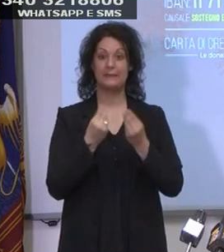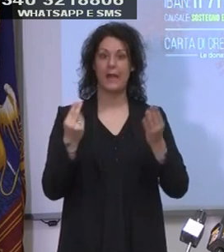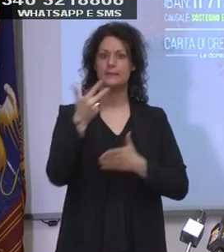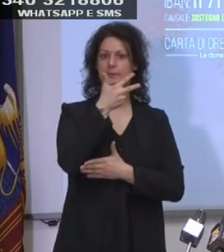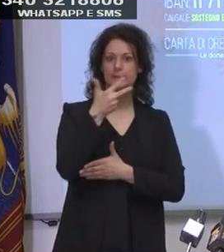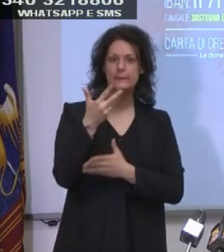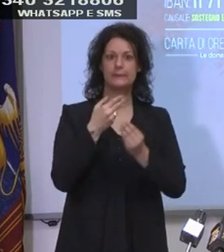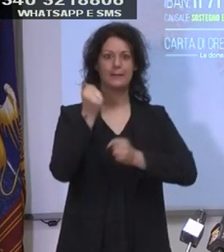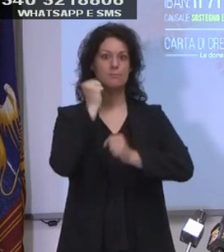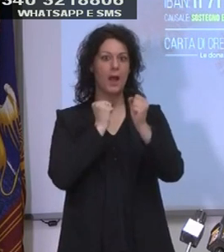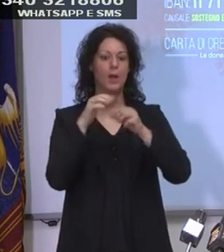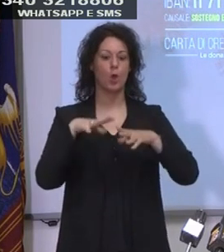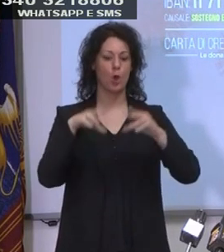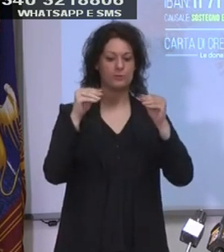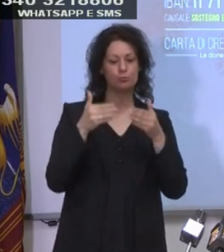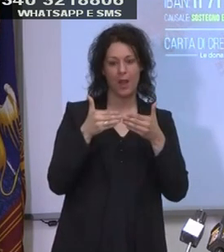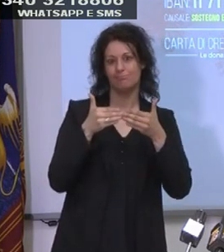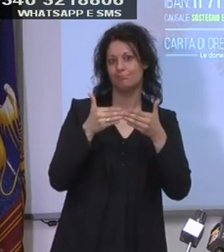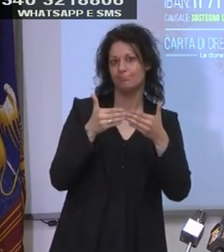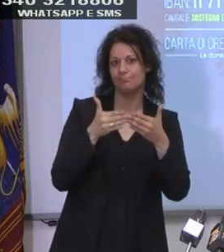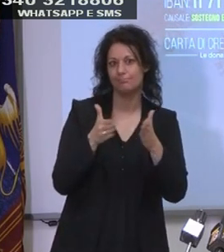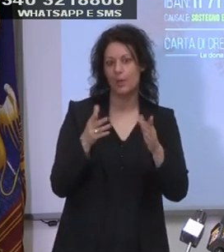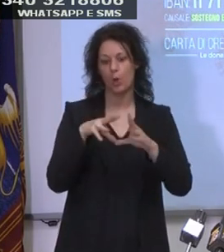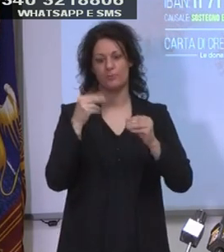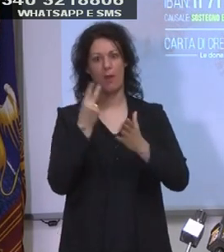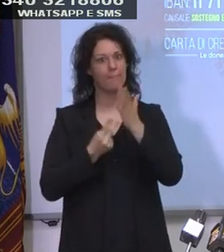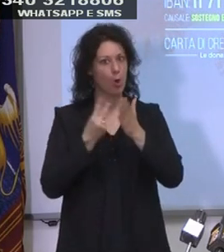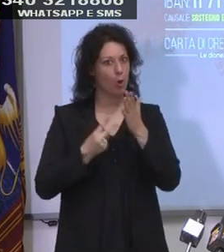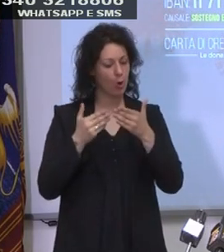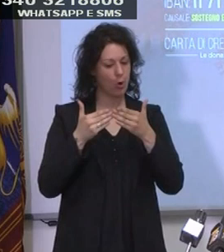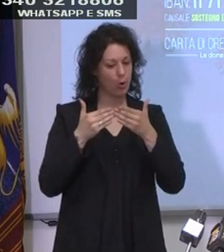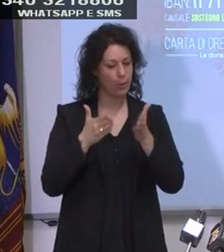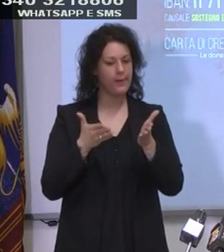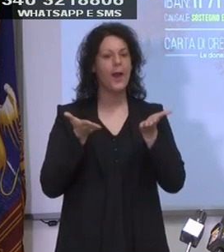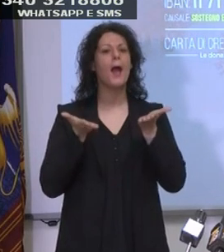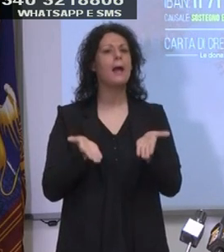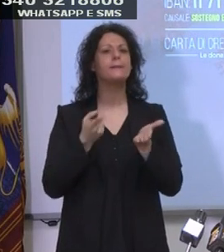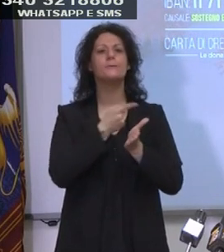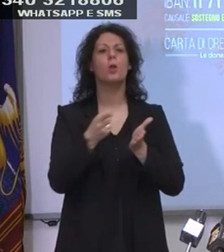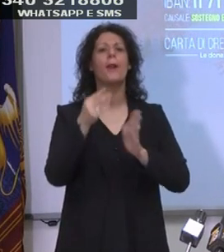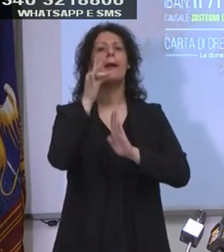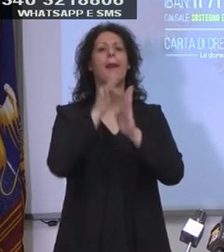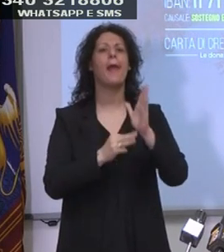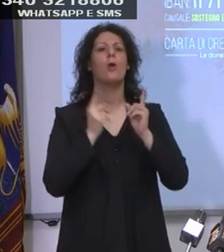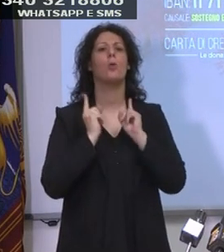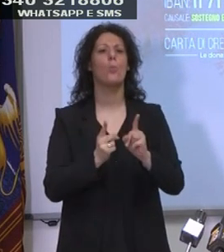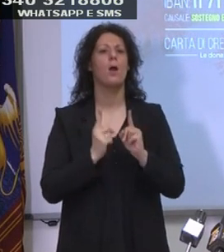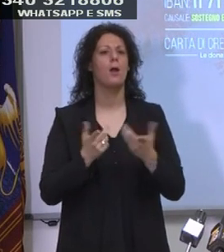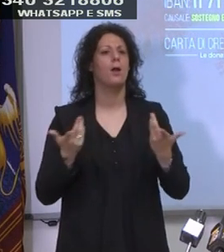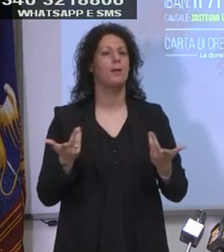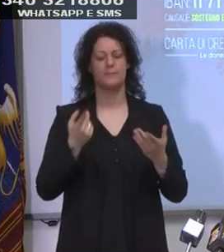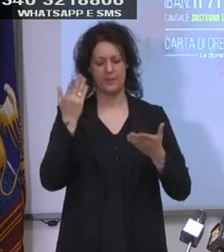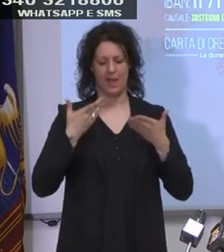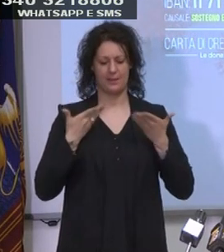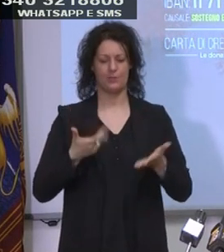si vede che stanno riaprendo, stanno provando un po' A questo punto, a quali regole si devono attenere? Cioè, se io ho un ristorante e in